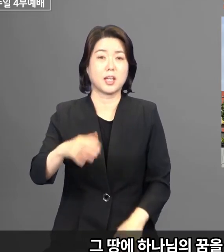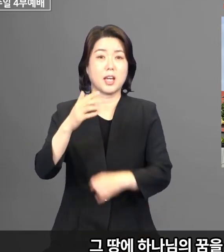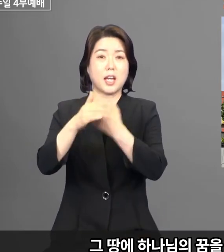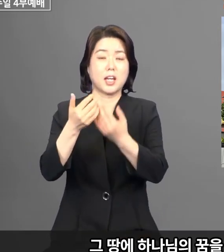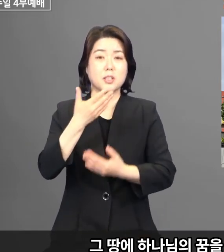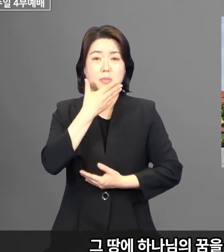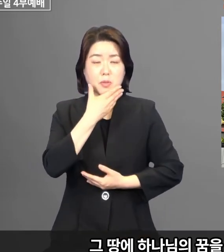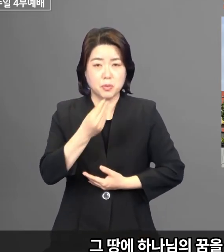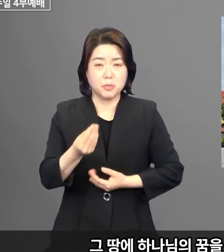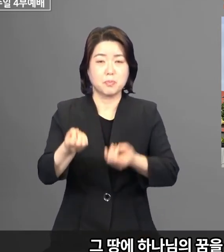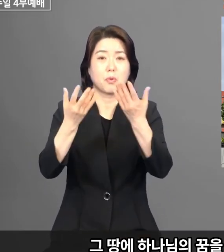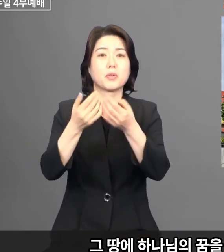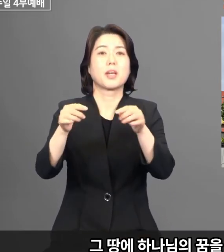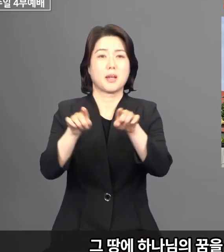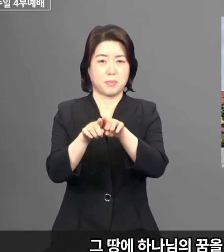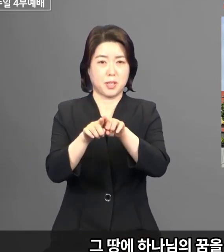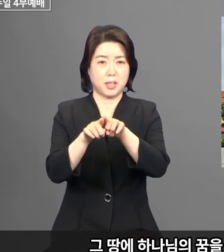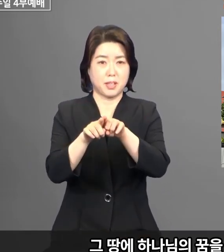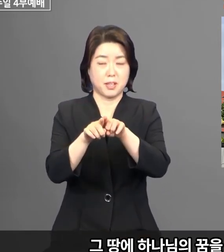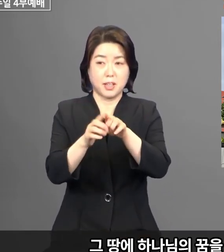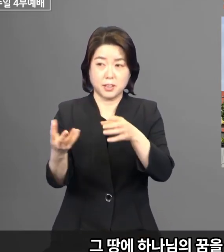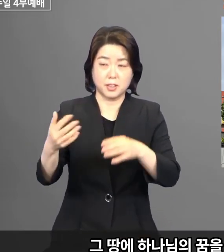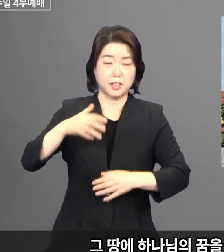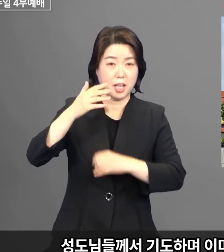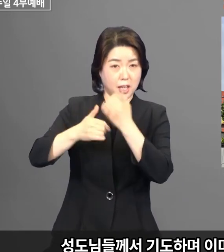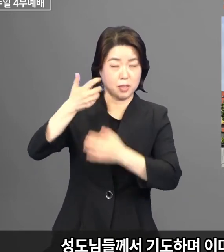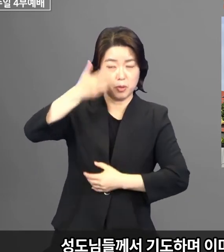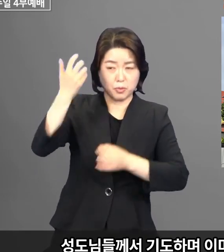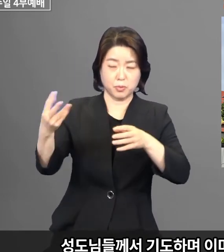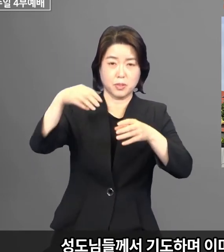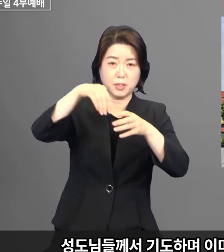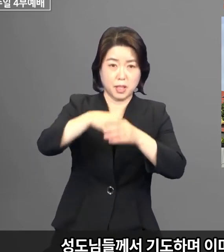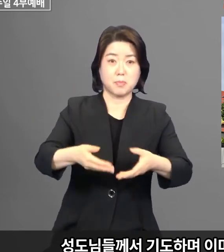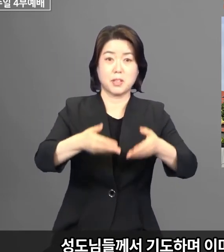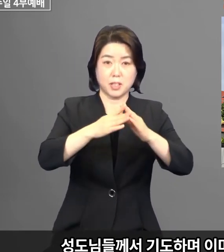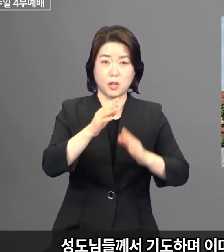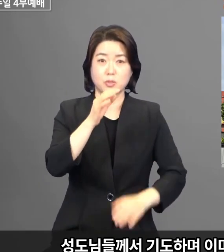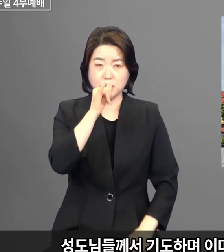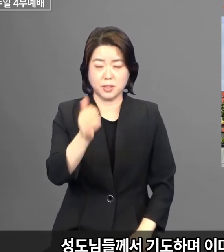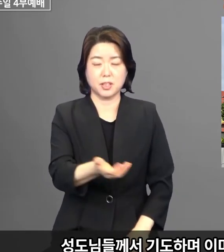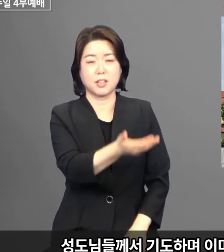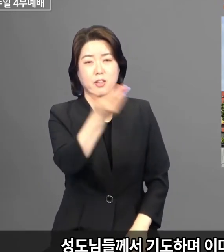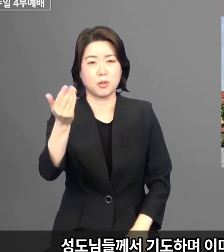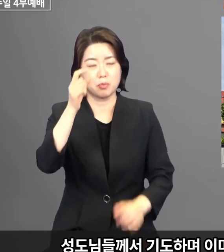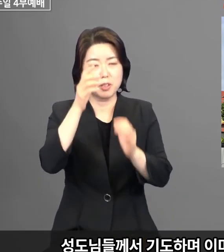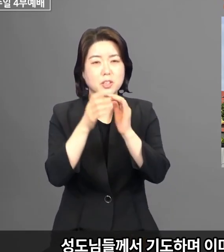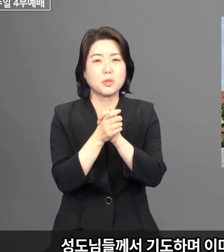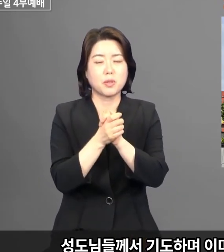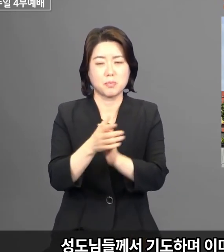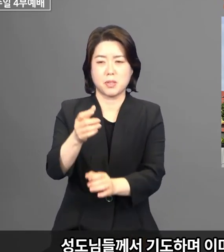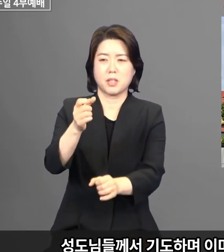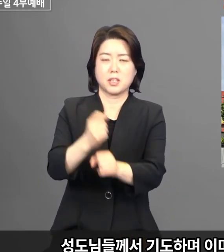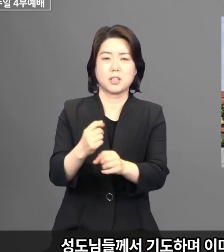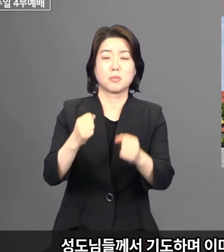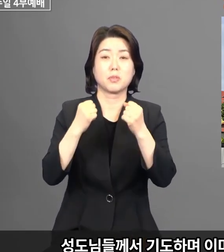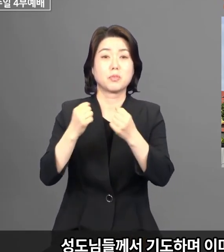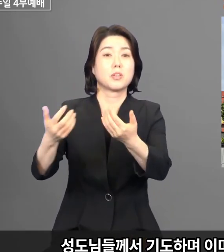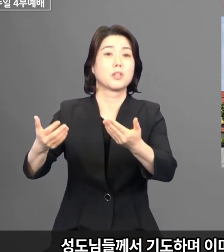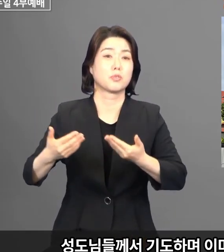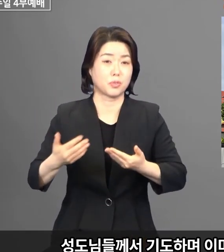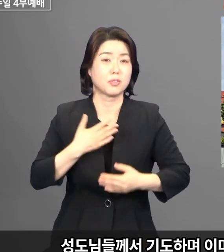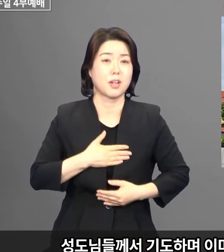그 땅에 하나님의 꿈을 담아 세워줄 수 있도록 성도님들께서 기도하며 이미 응원해